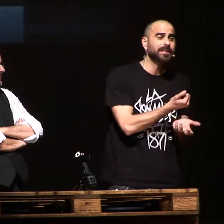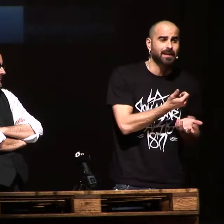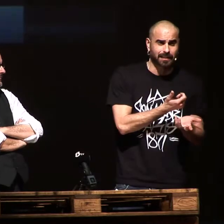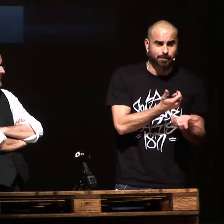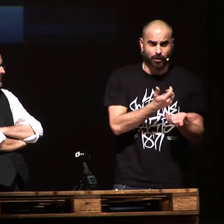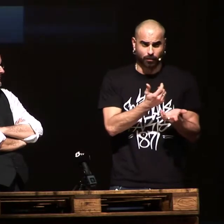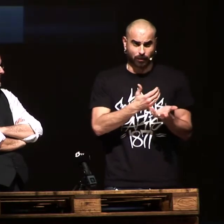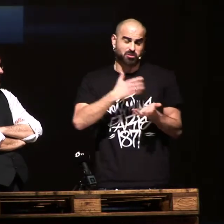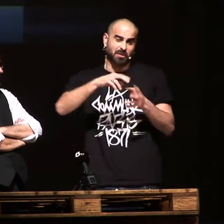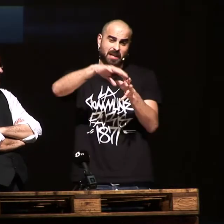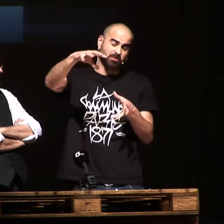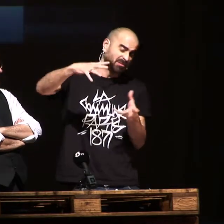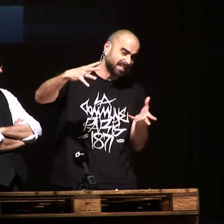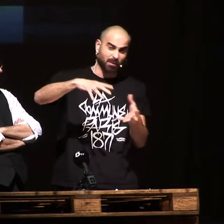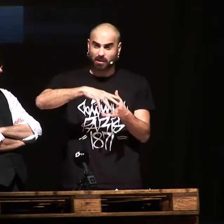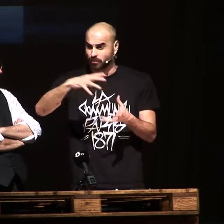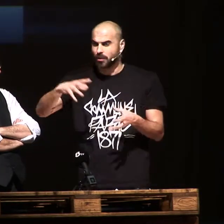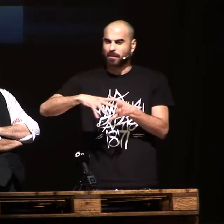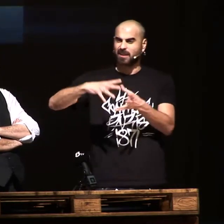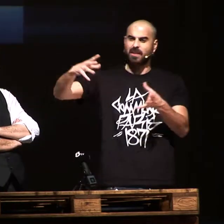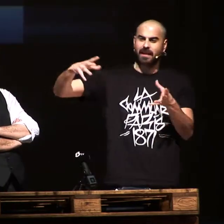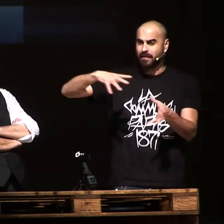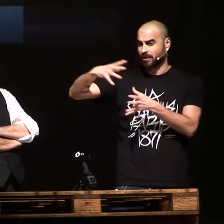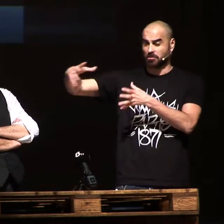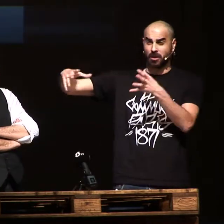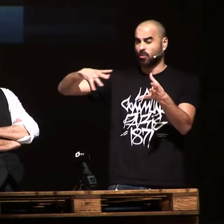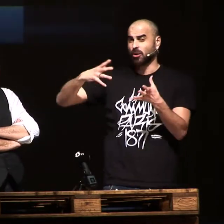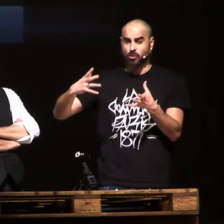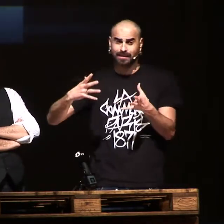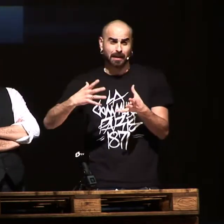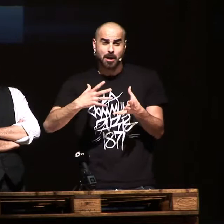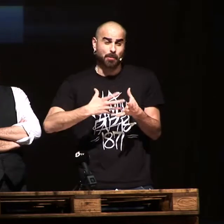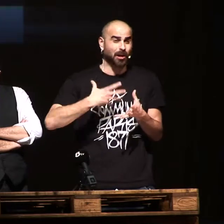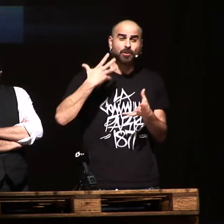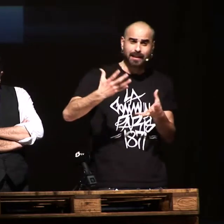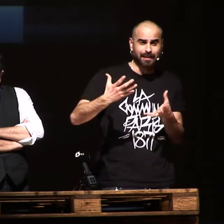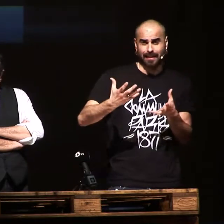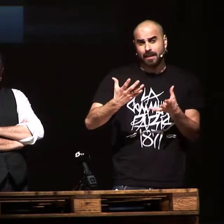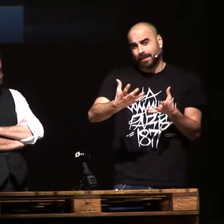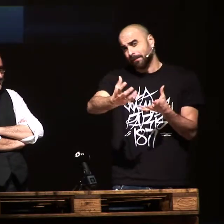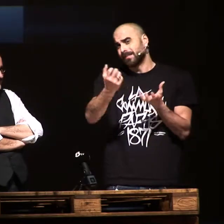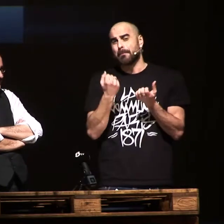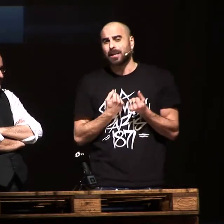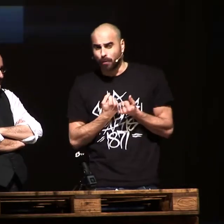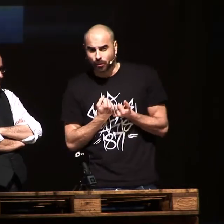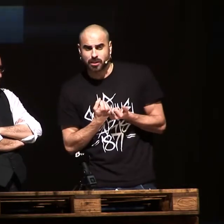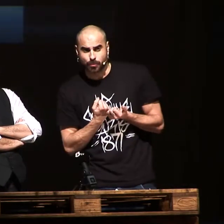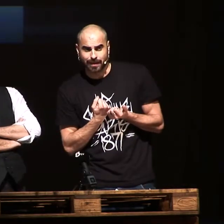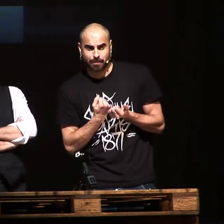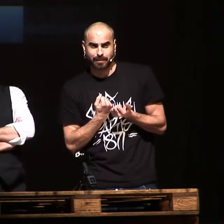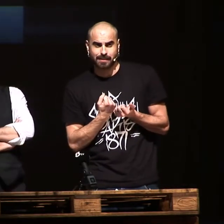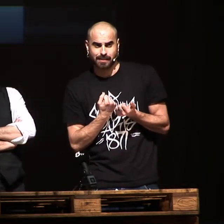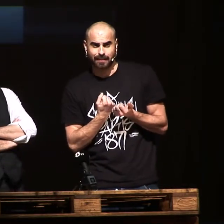sobirania política de l'Estat espanyol, per construir una frontera, si voleu, o perquè el nostre DNI digui que som una cosa o una altra, però que no entenen que també robar-nos